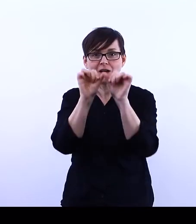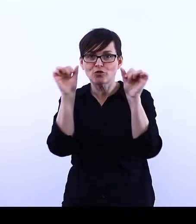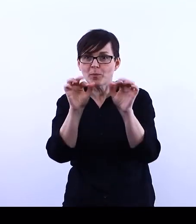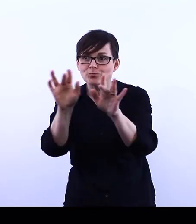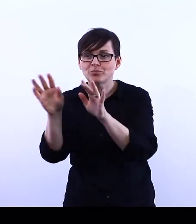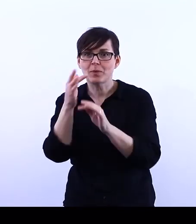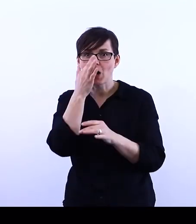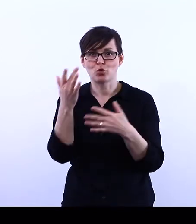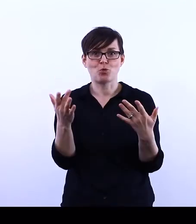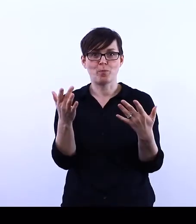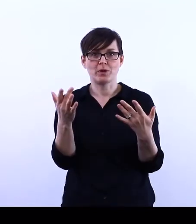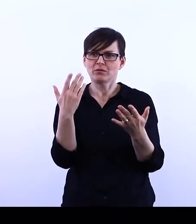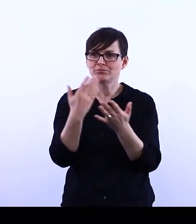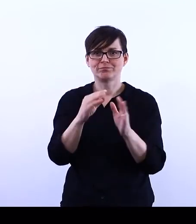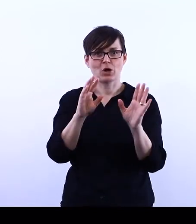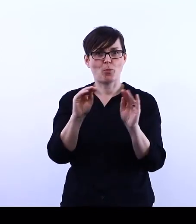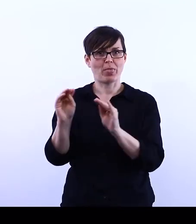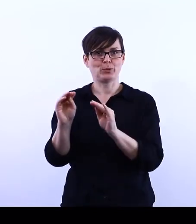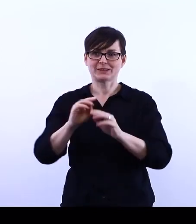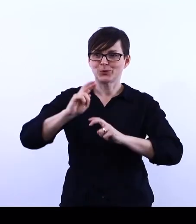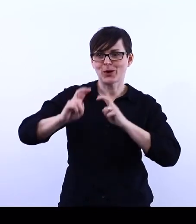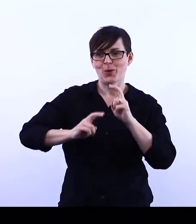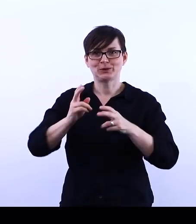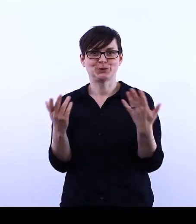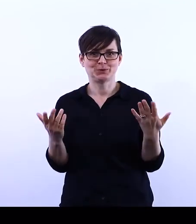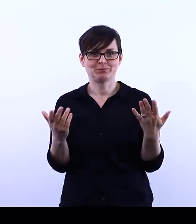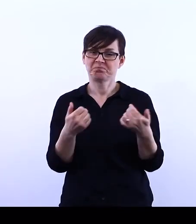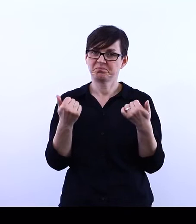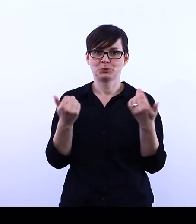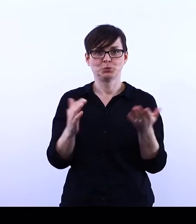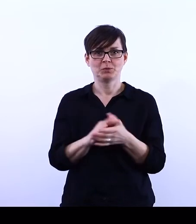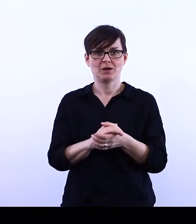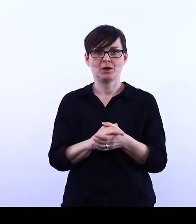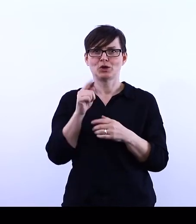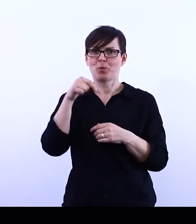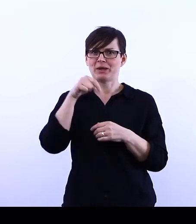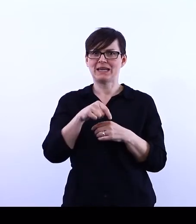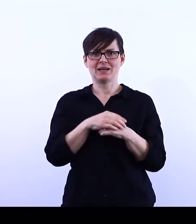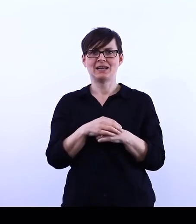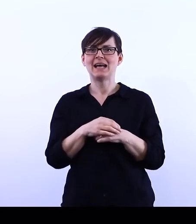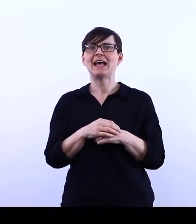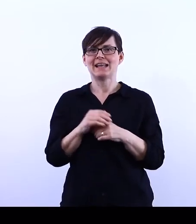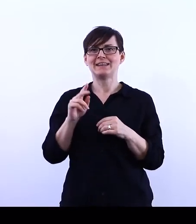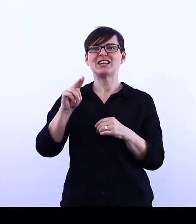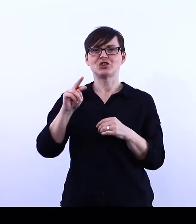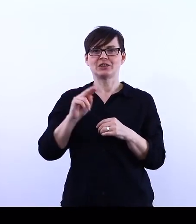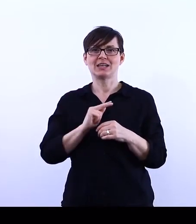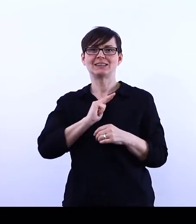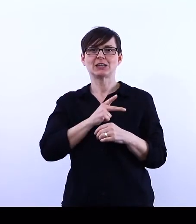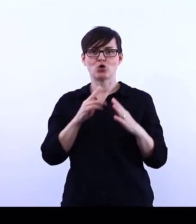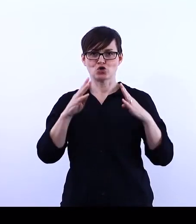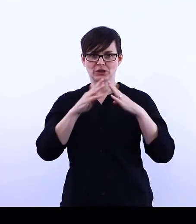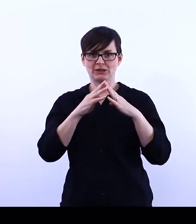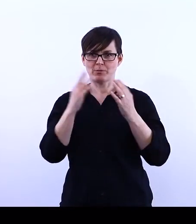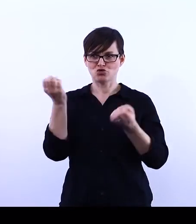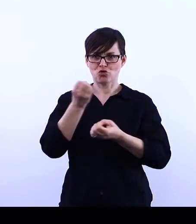und ja, und die halt nutzen. Und dass irgendwann, ich glaube, das ist ja auch auf dem Digital Social Summit sehr klar geworden, irgendwann an diesen Punkt kommen müssen auch,